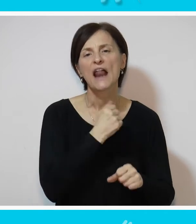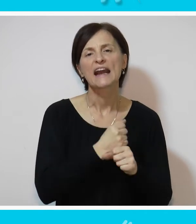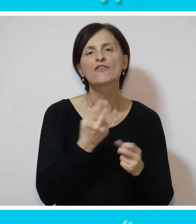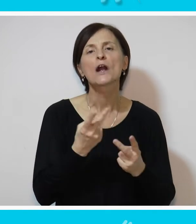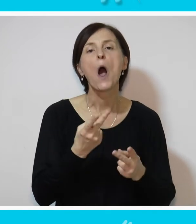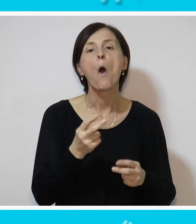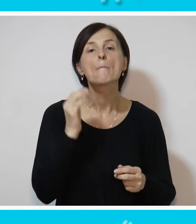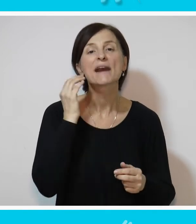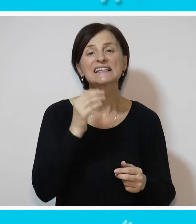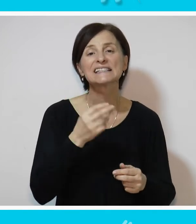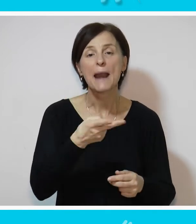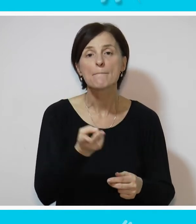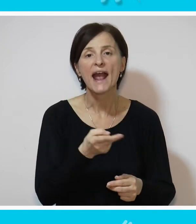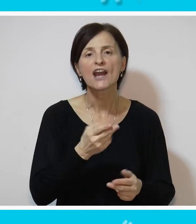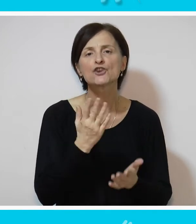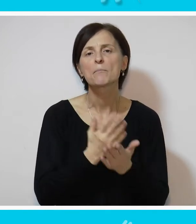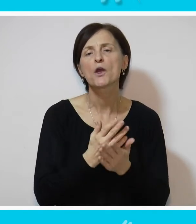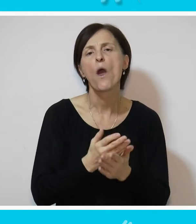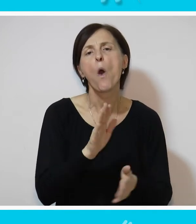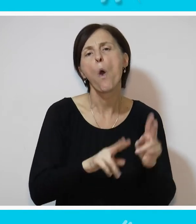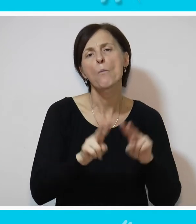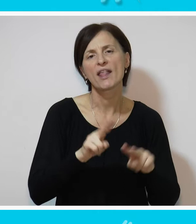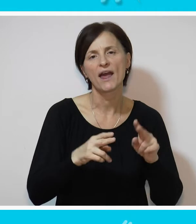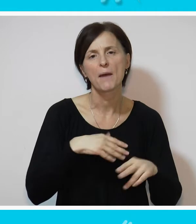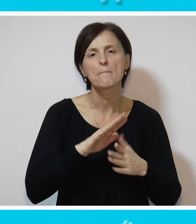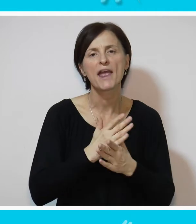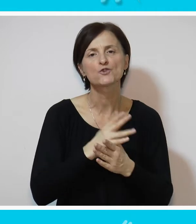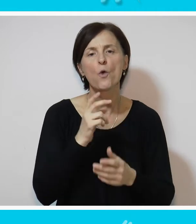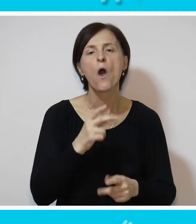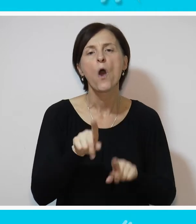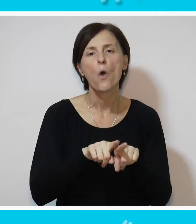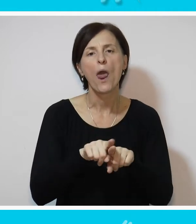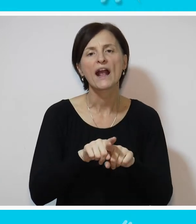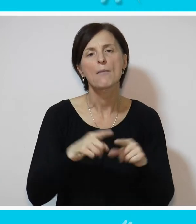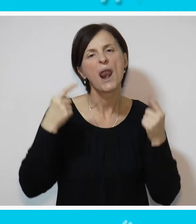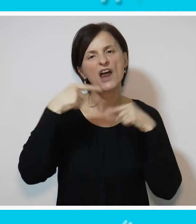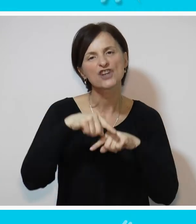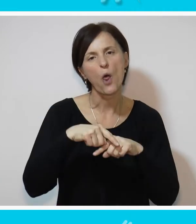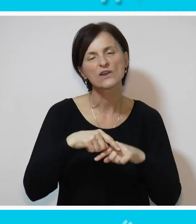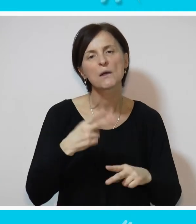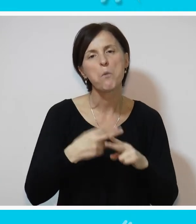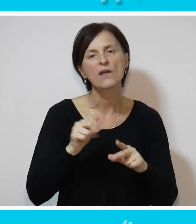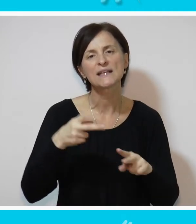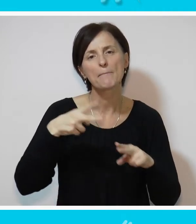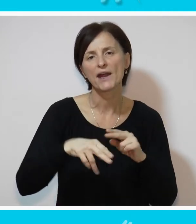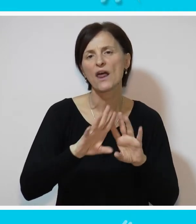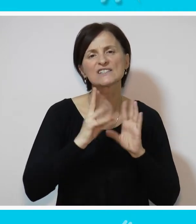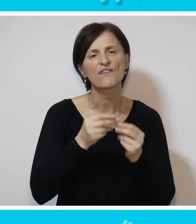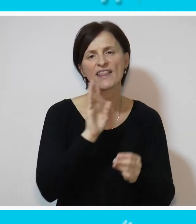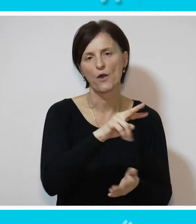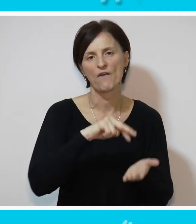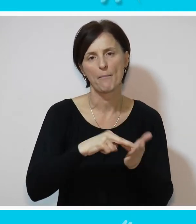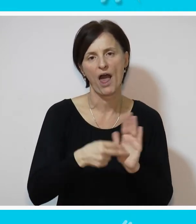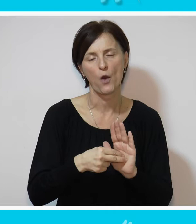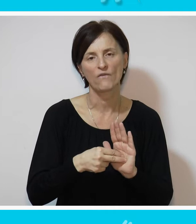kao precizni mehaničar, bio je omiljen među kolegama. Nažalost, bolest je prekinula sve